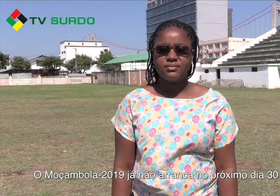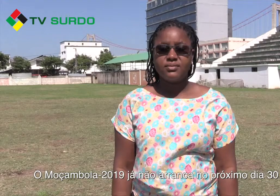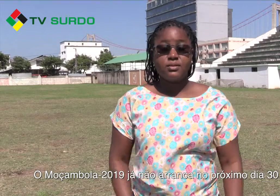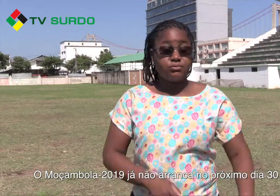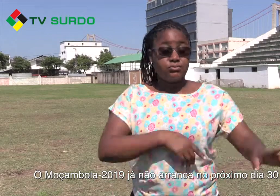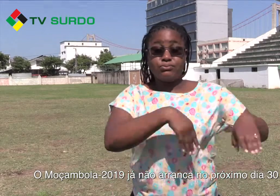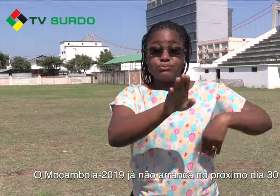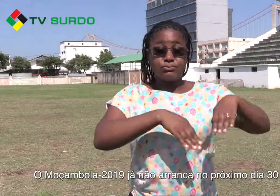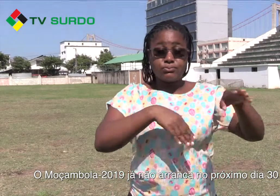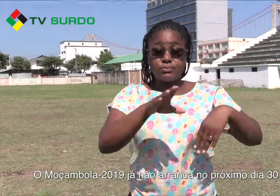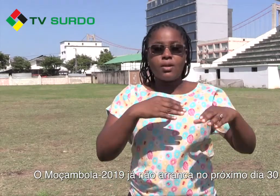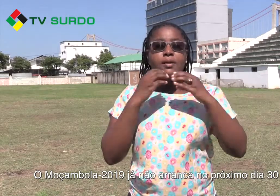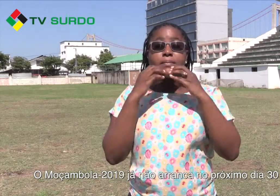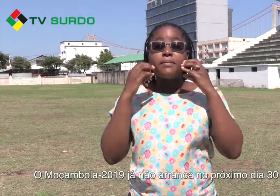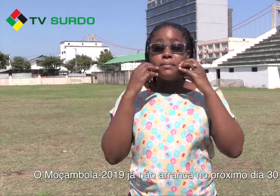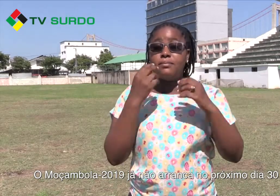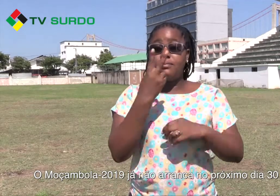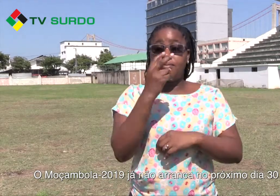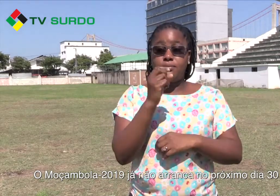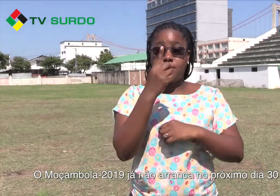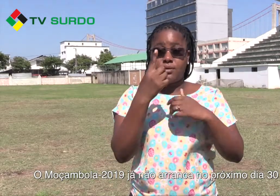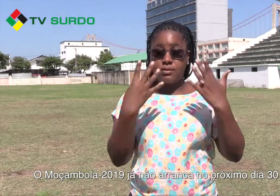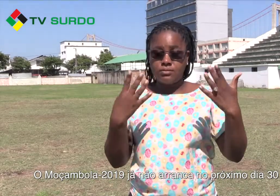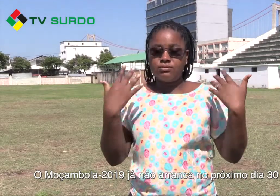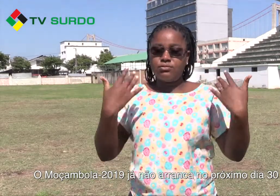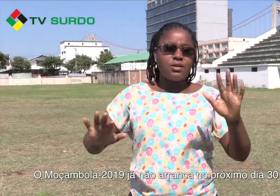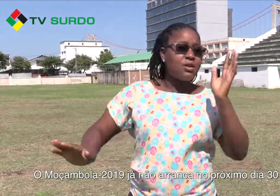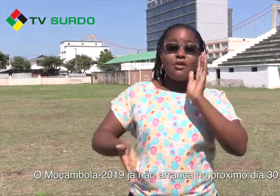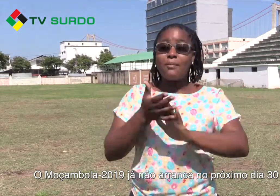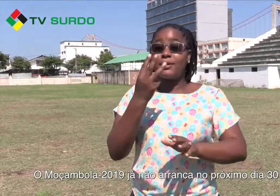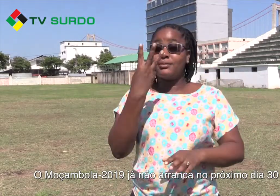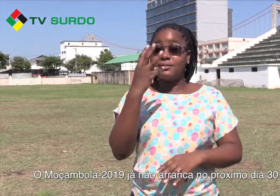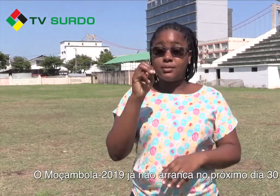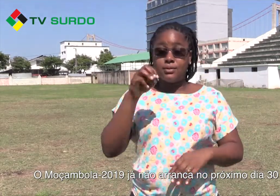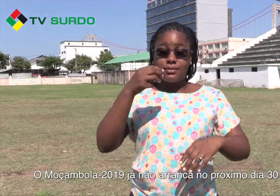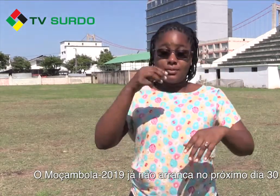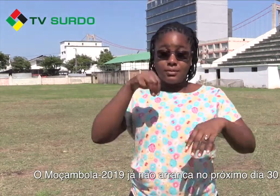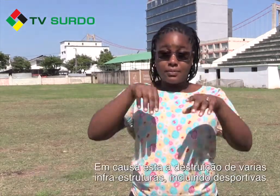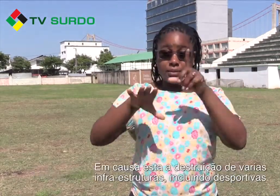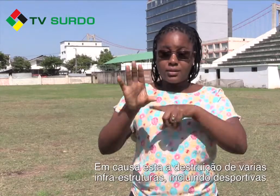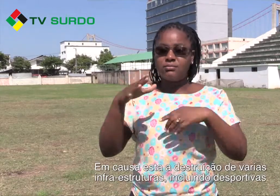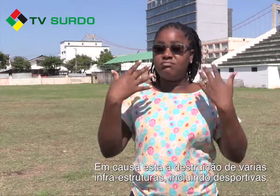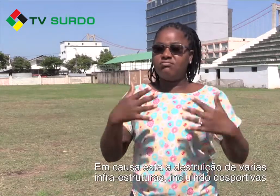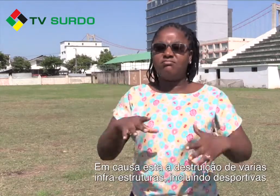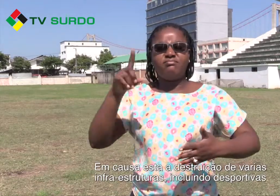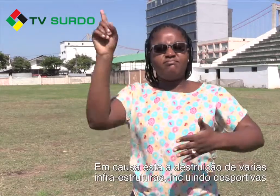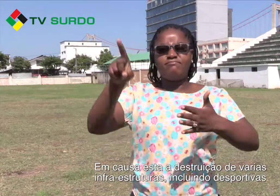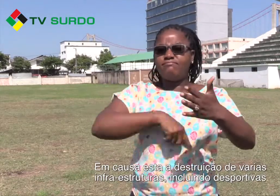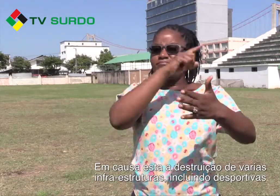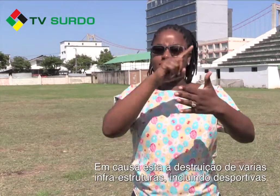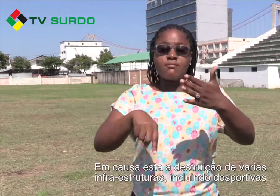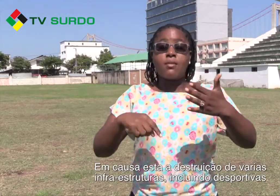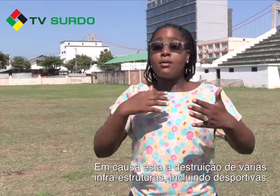O Maçambola 2019 já não arranca no próximo dia 30 de março. Em causa está a destruição de várias